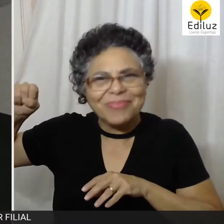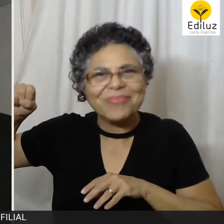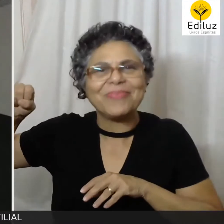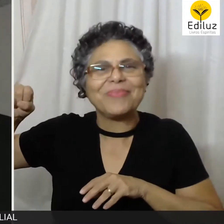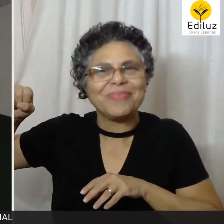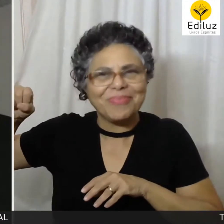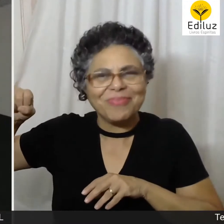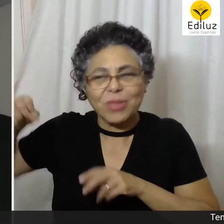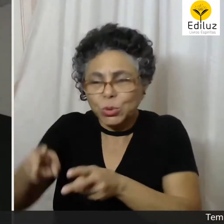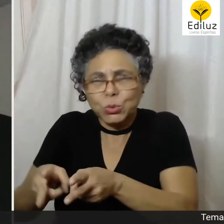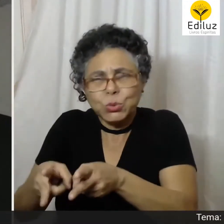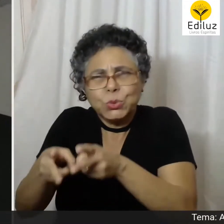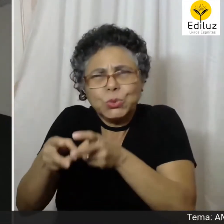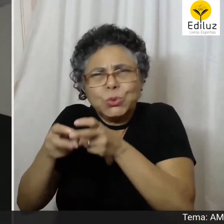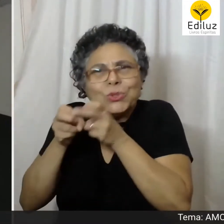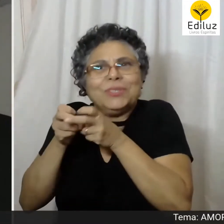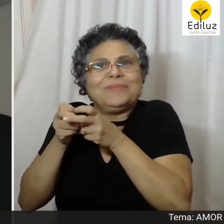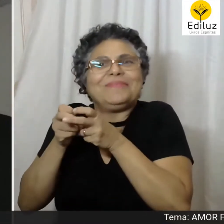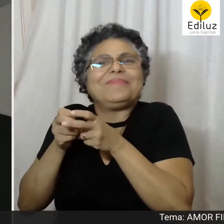suga.